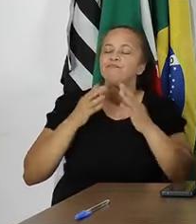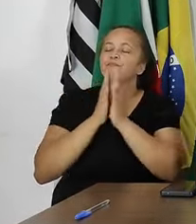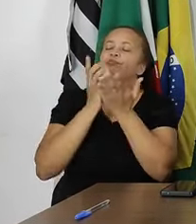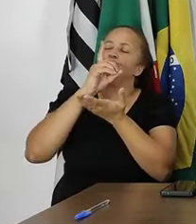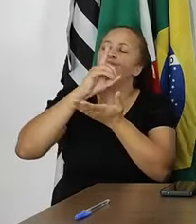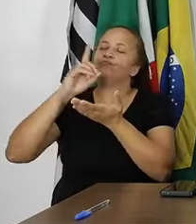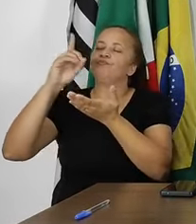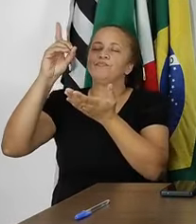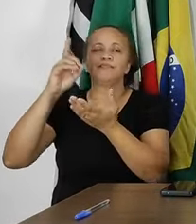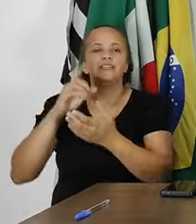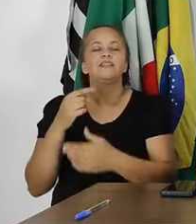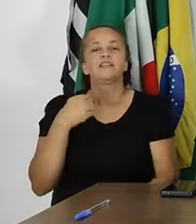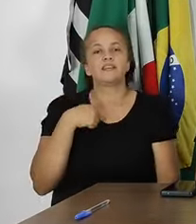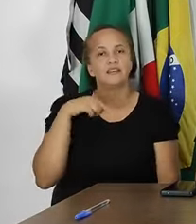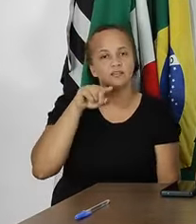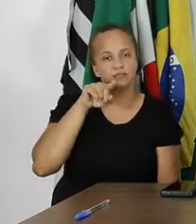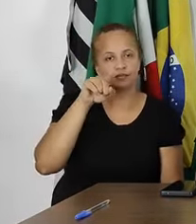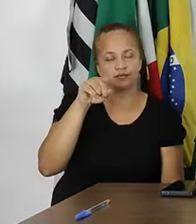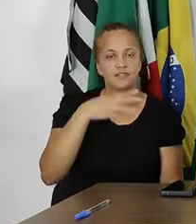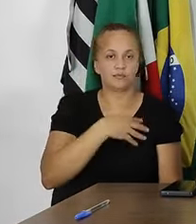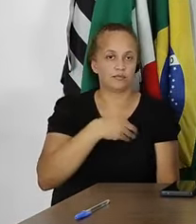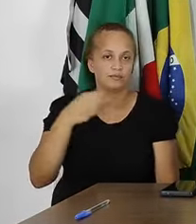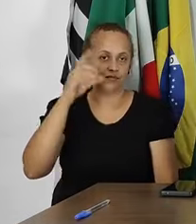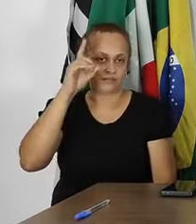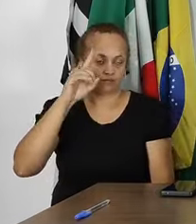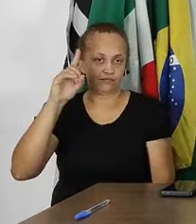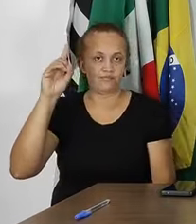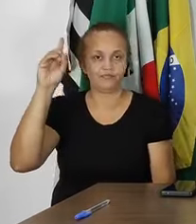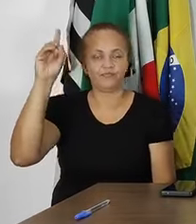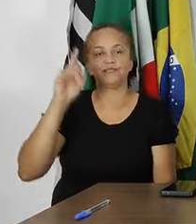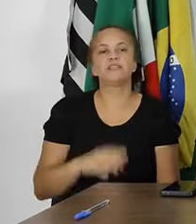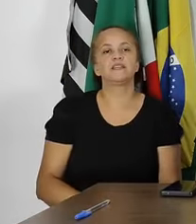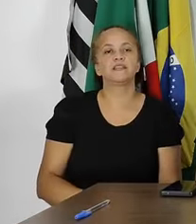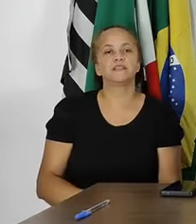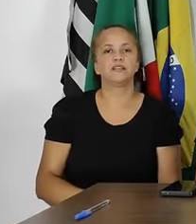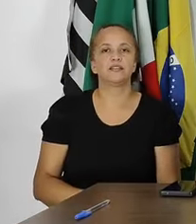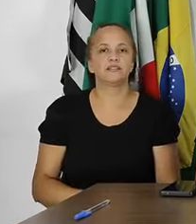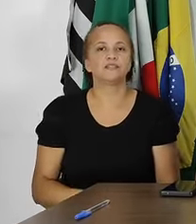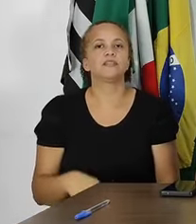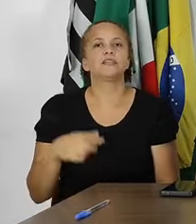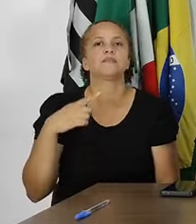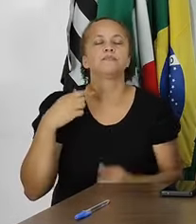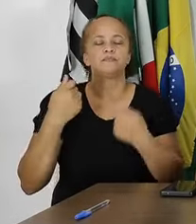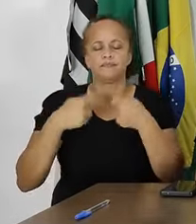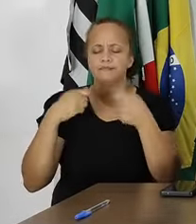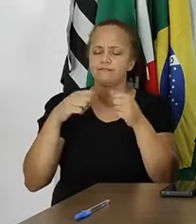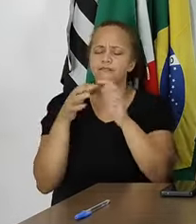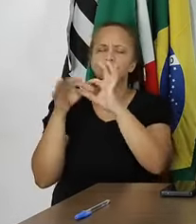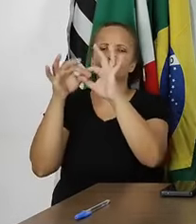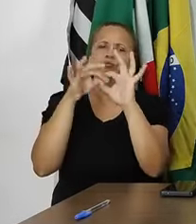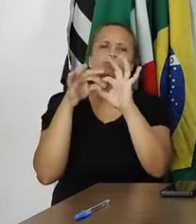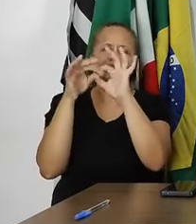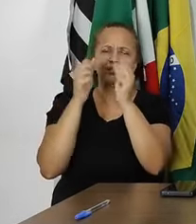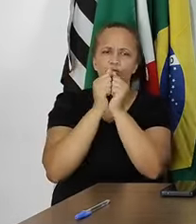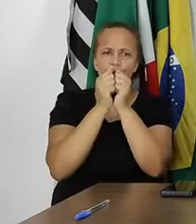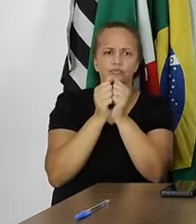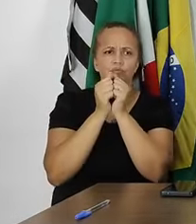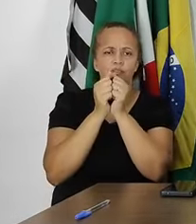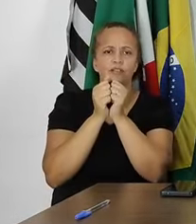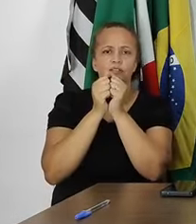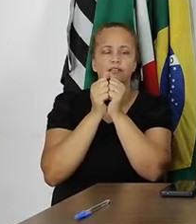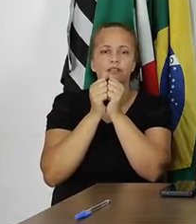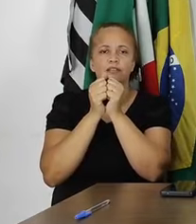palavra, aonde eu e você, como filhos de Deus, como igreja, temos que estar aqui congregando e estarmos juntos. Então,